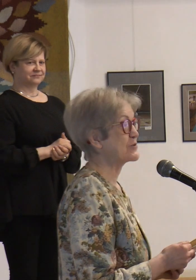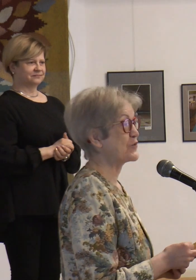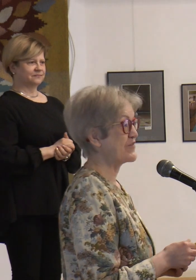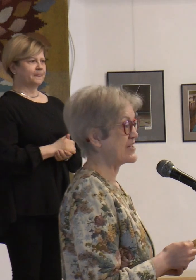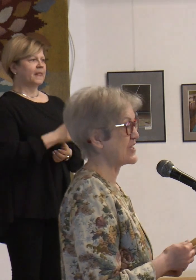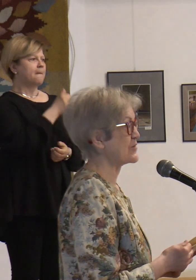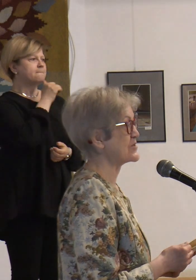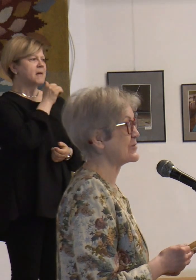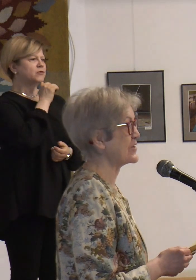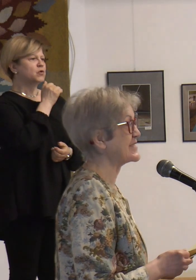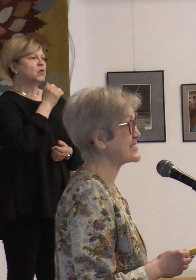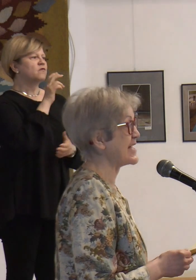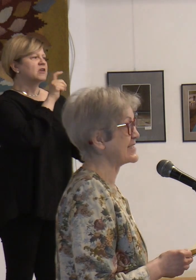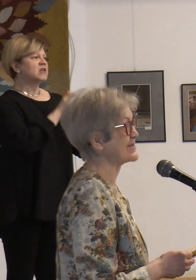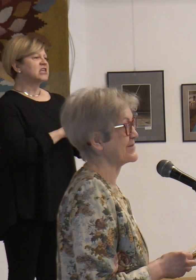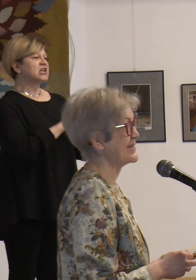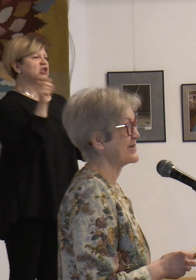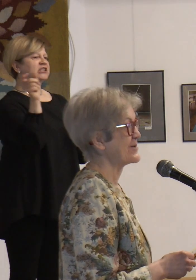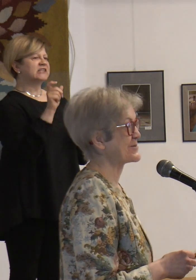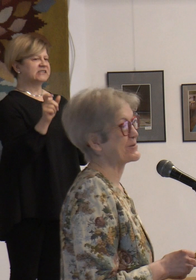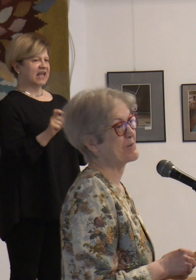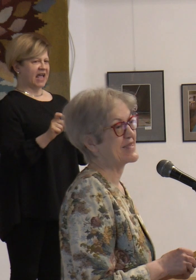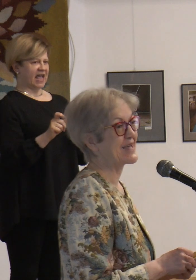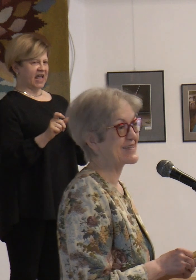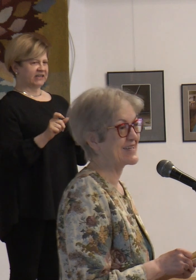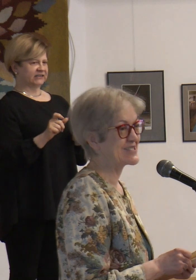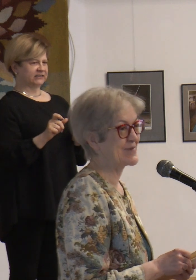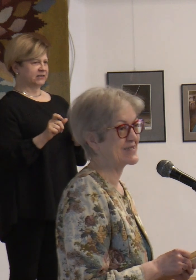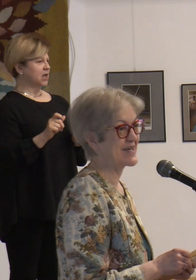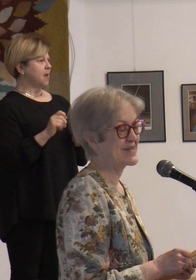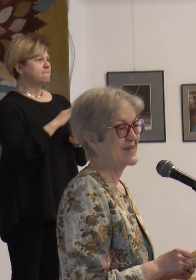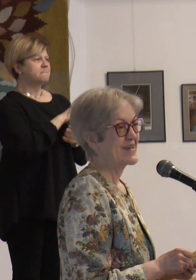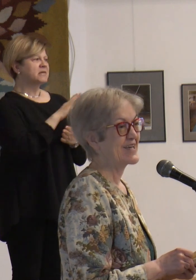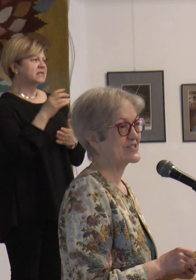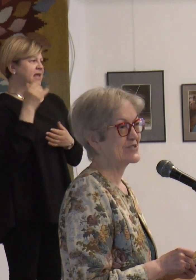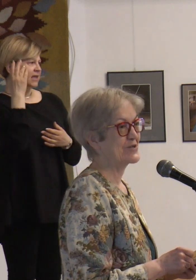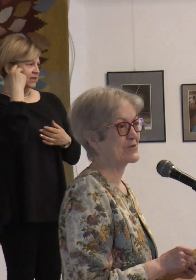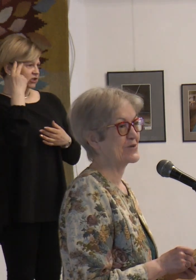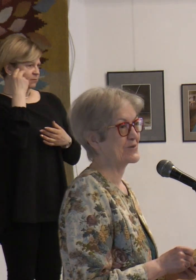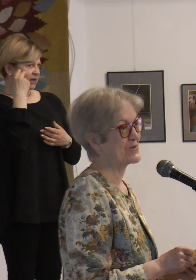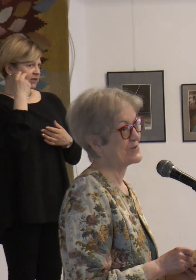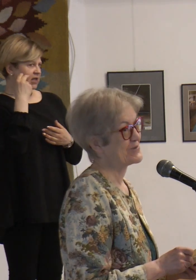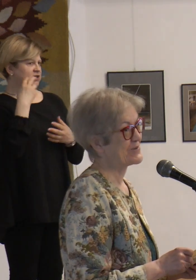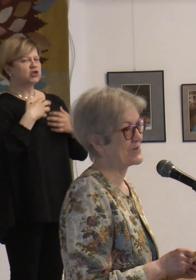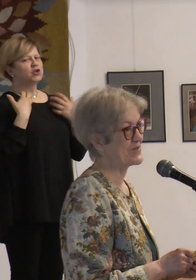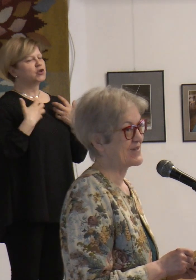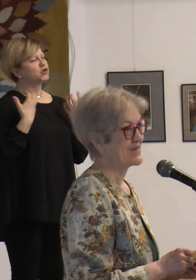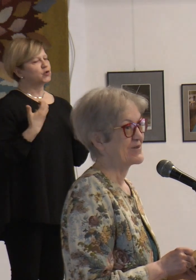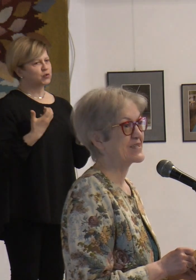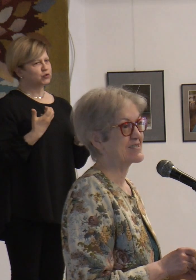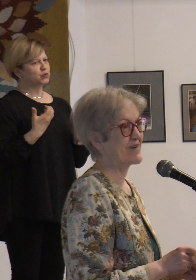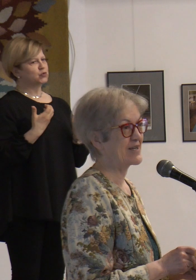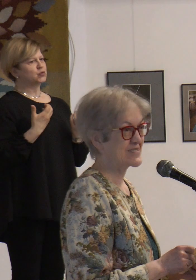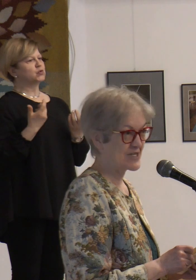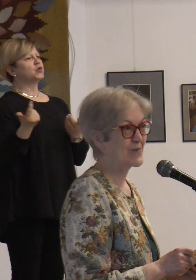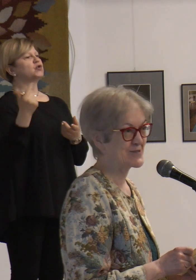A Petőfi versek közül a Tiszát azt gondolom, hogy mindenki ismerte, és nagyon-nagyon örültünk, hogy